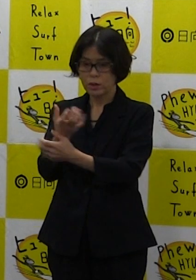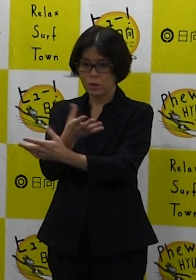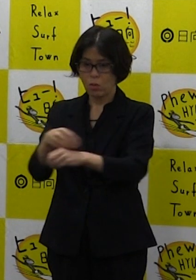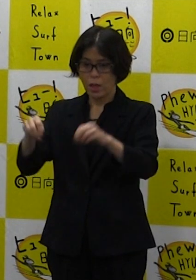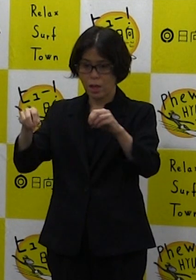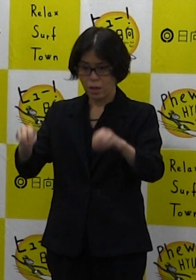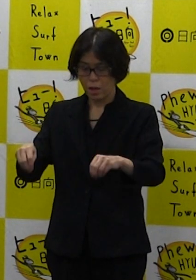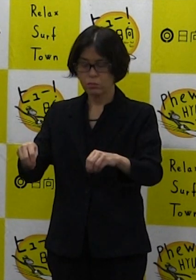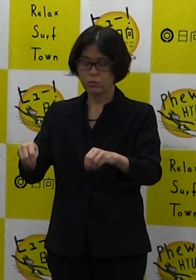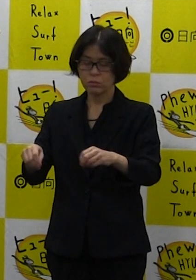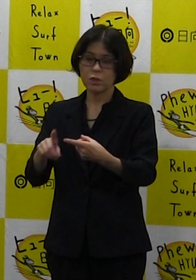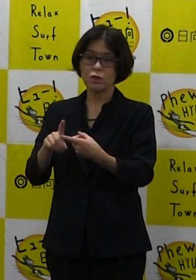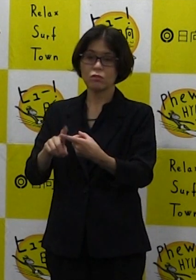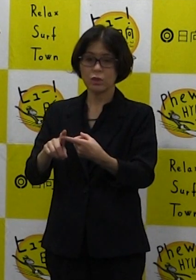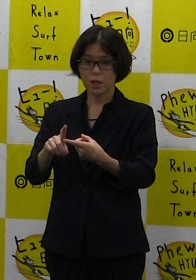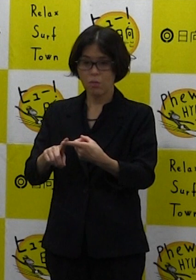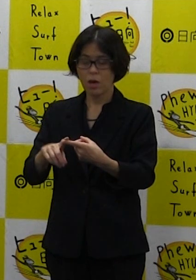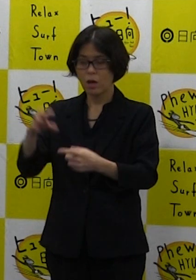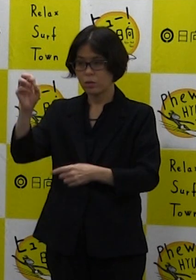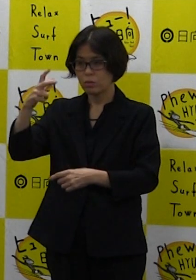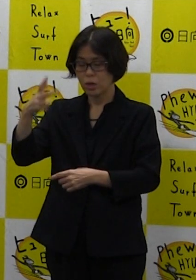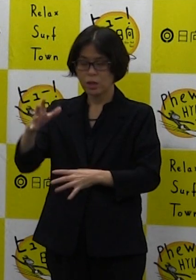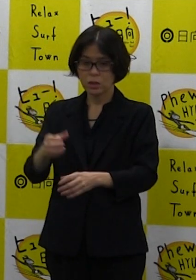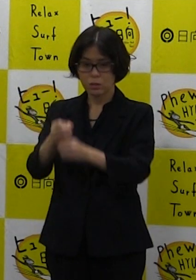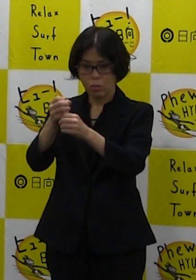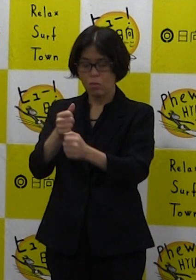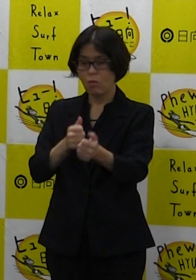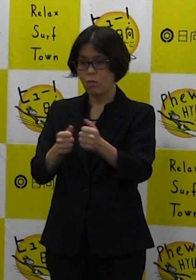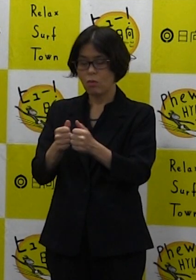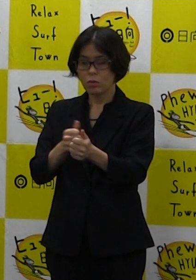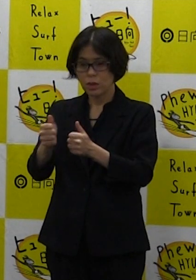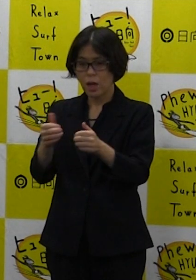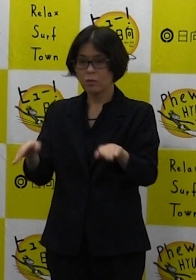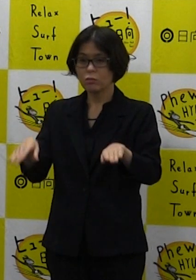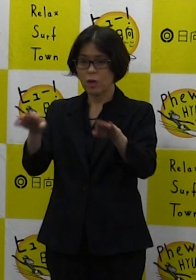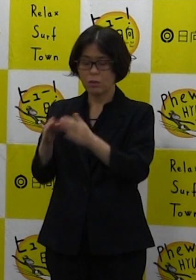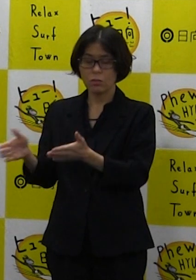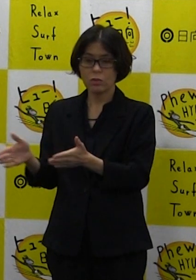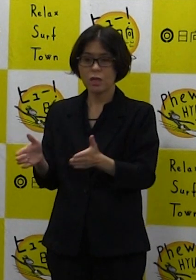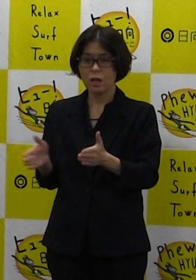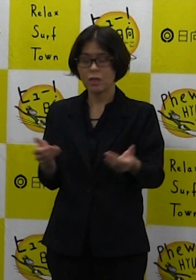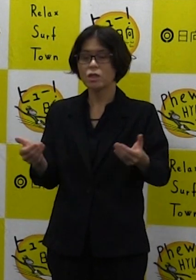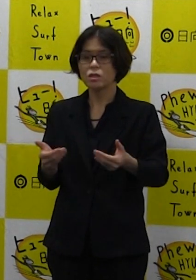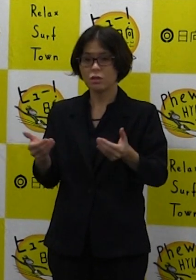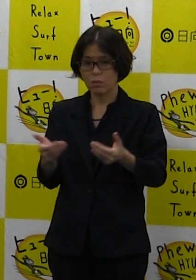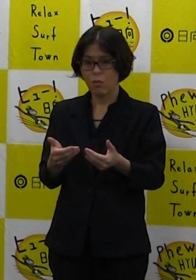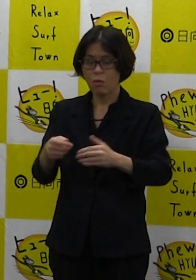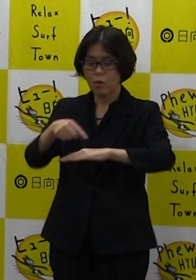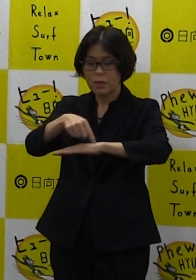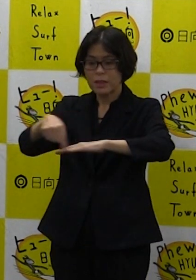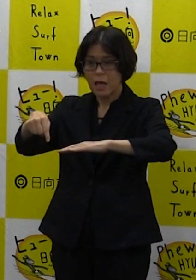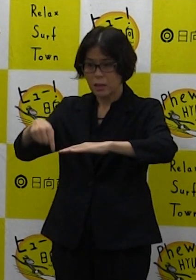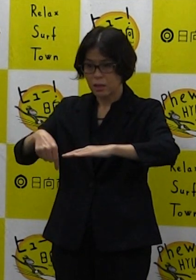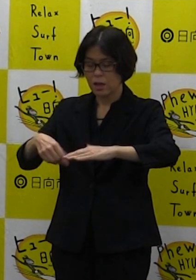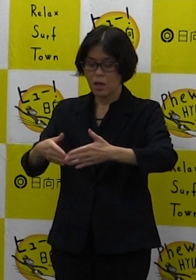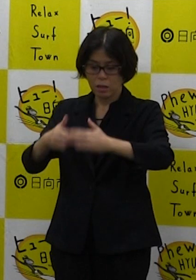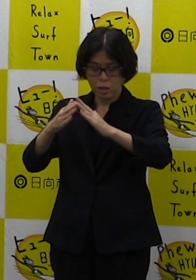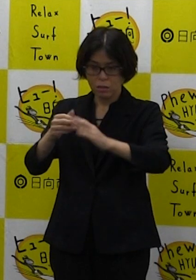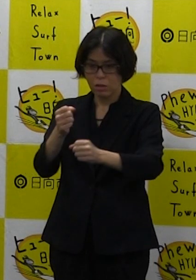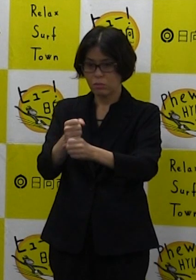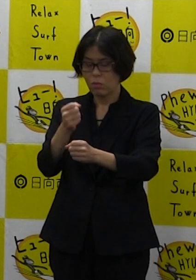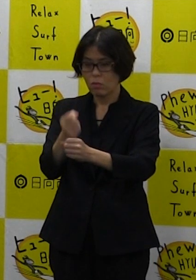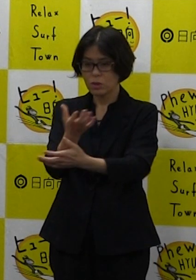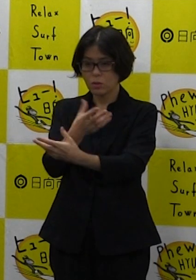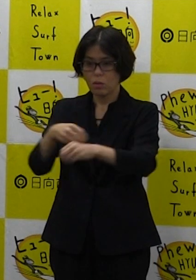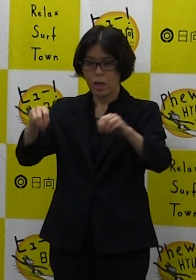請負契約の締結については日向市総合体育館整備事業設計および建設工事の